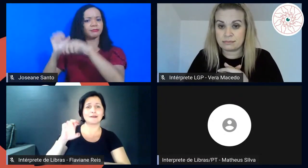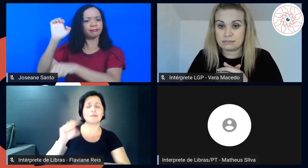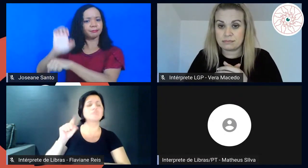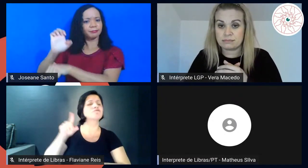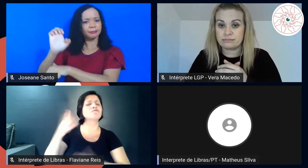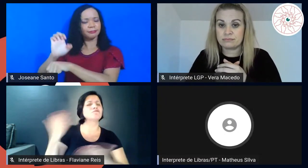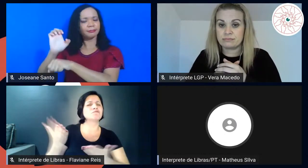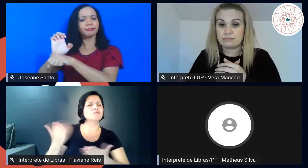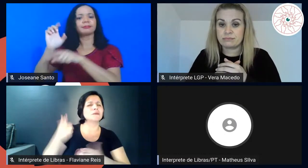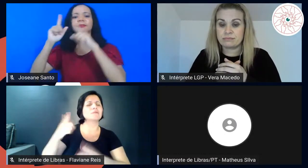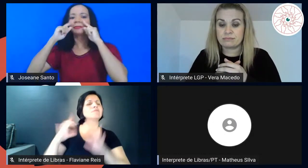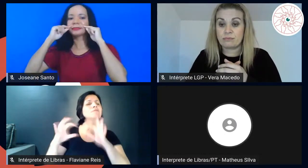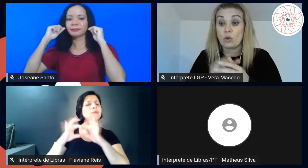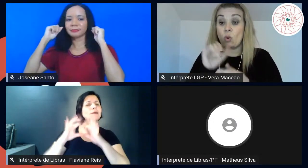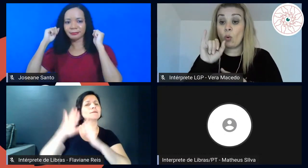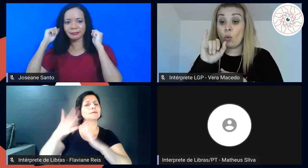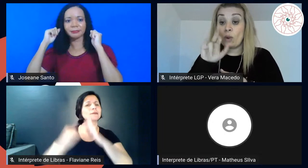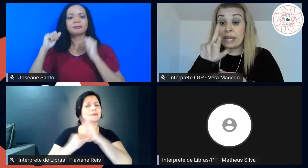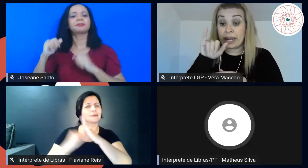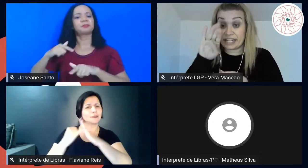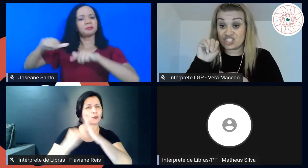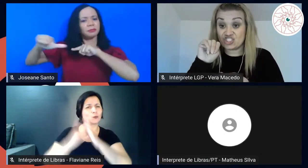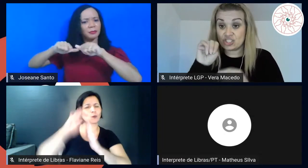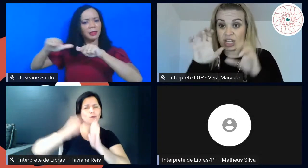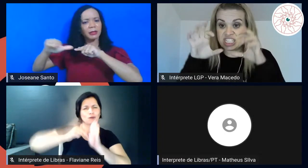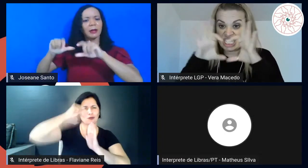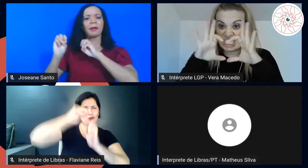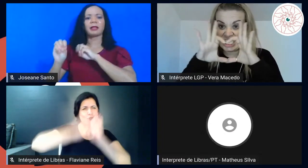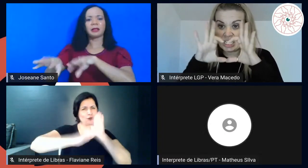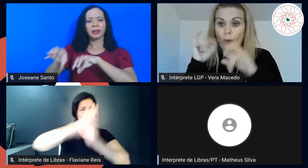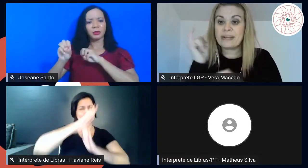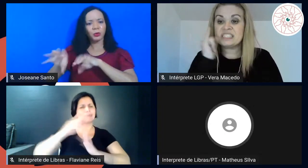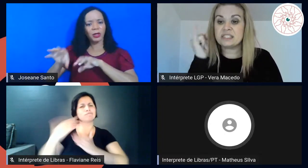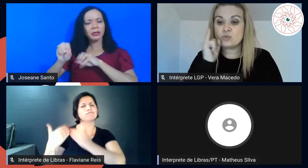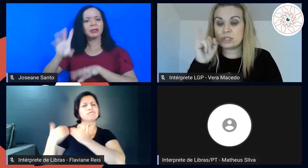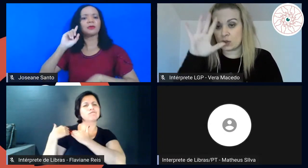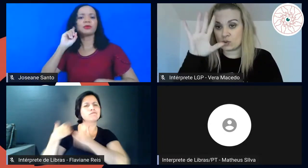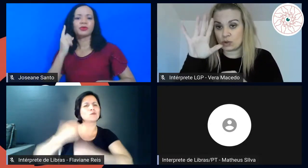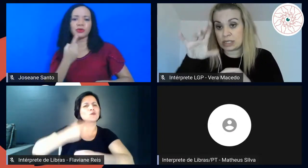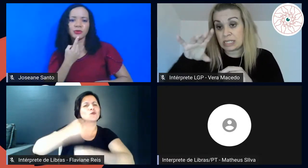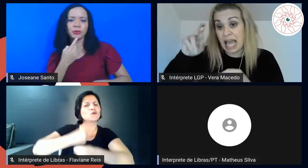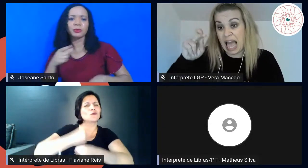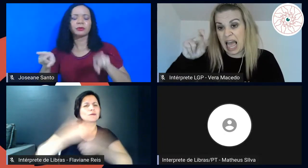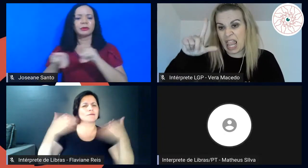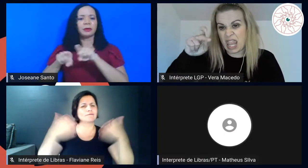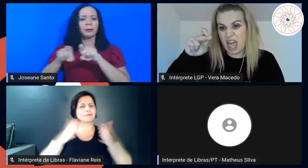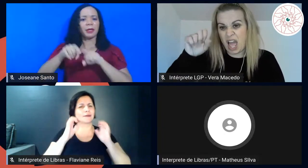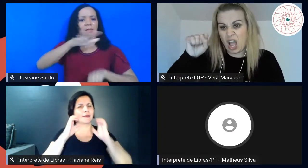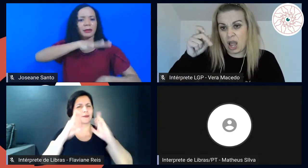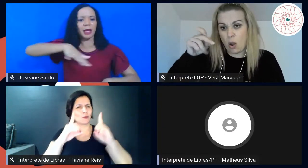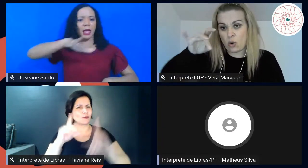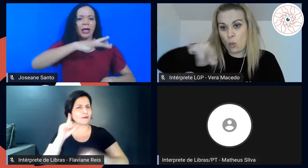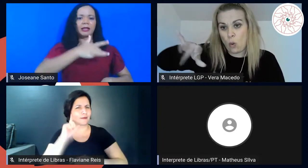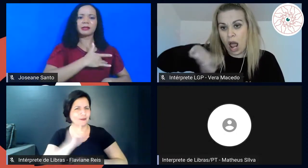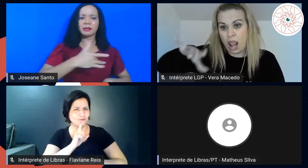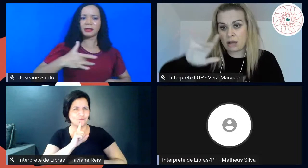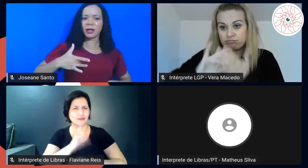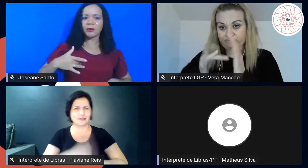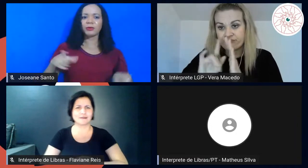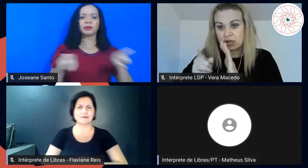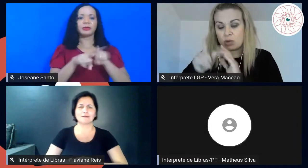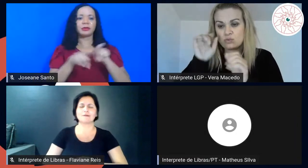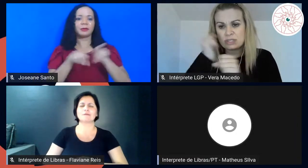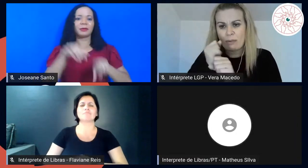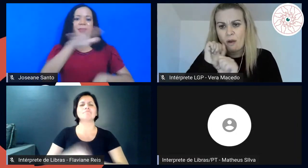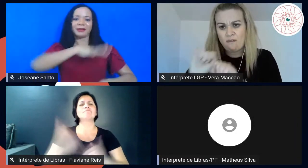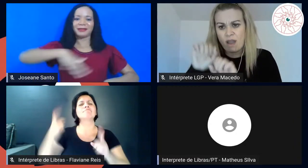intérpretes. O IRIS é uma instituição estadual do estado de Alagoas que tem como trabalho enfoque eh